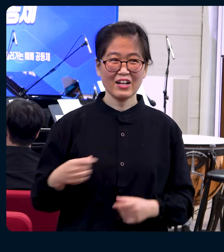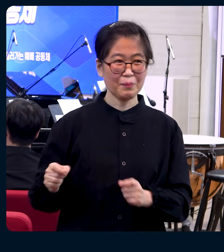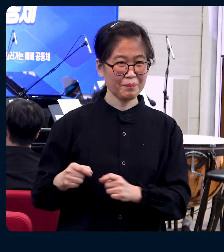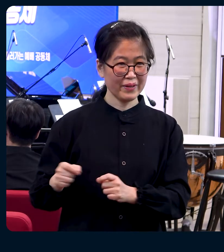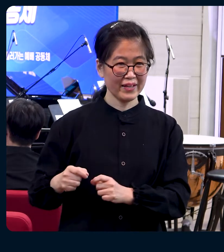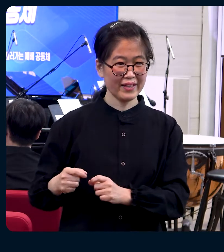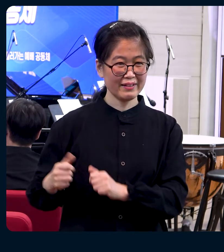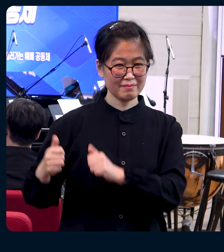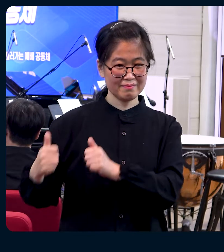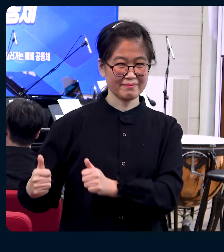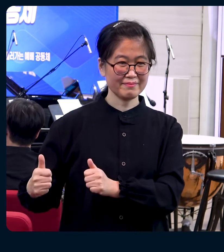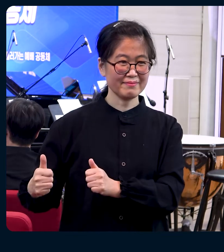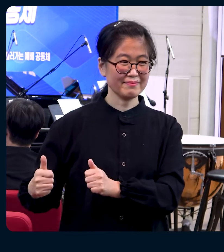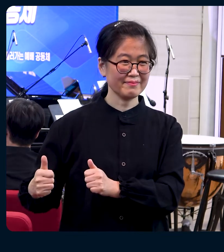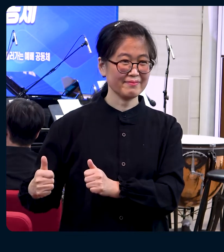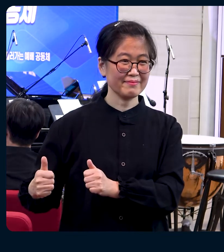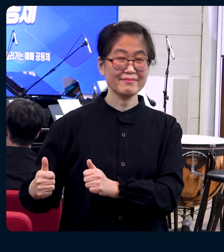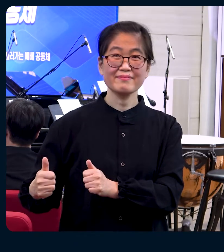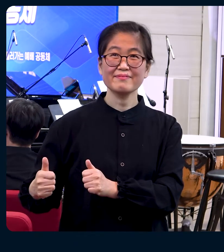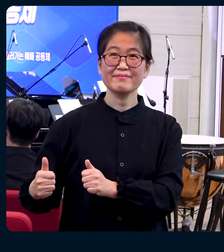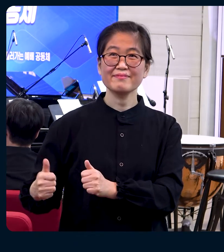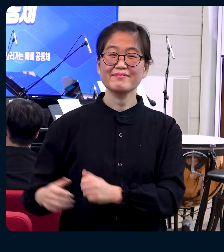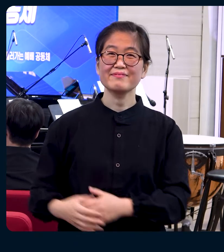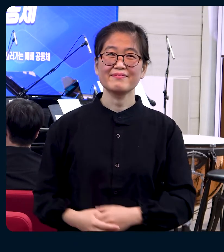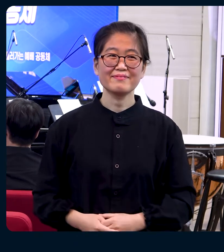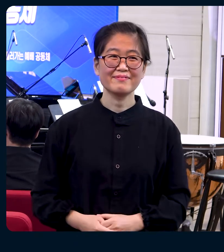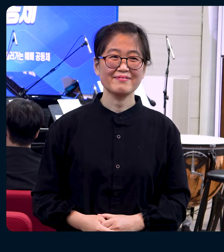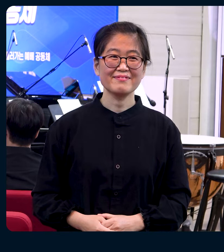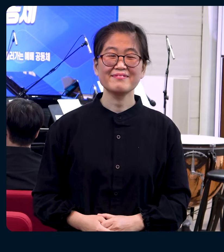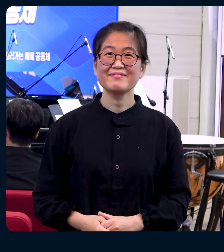제 옆에 여기 잠깐만 서게 돼요.